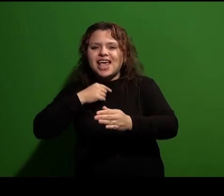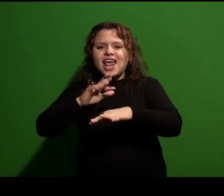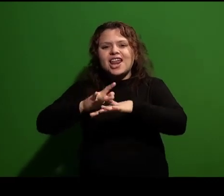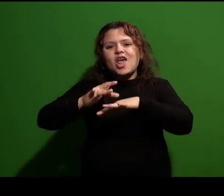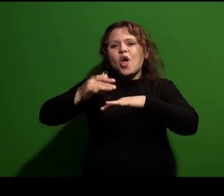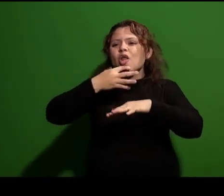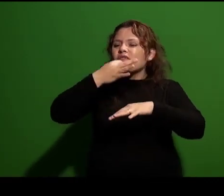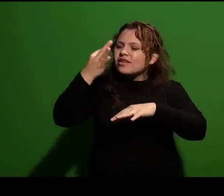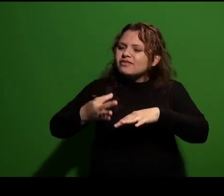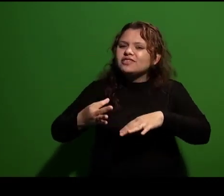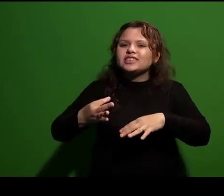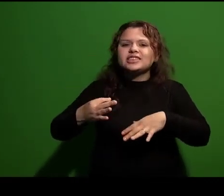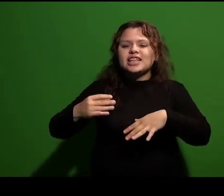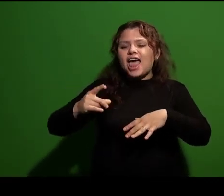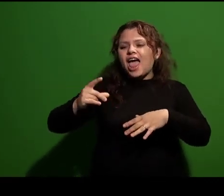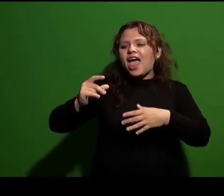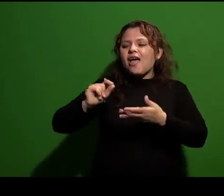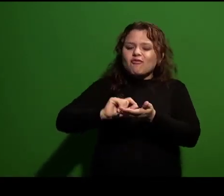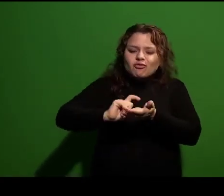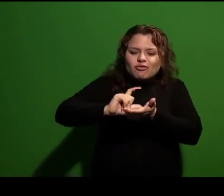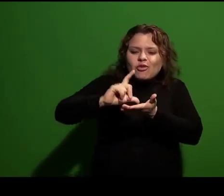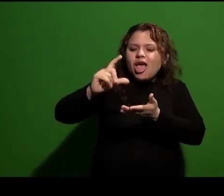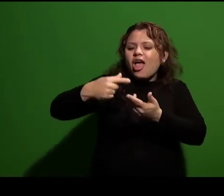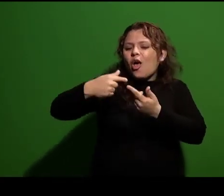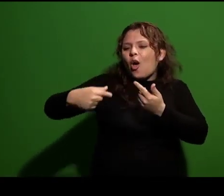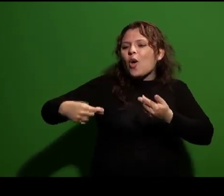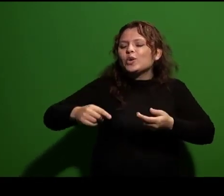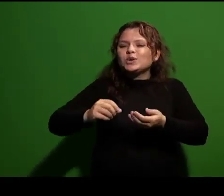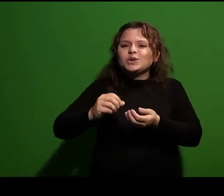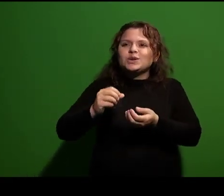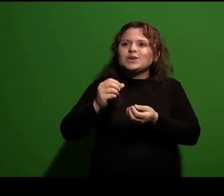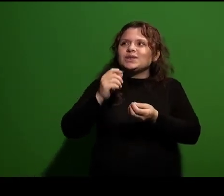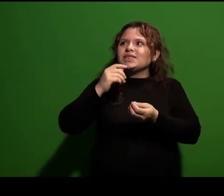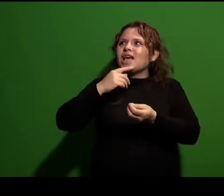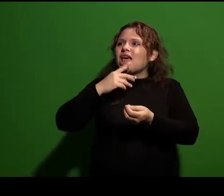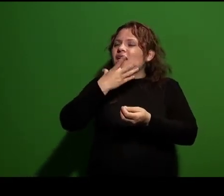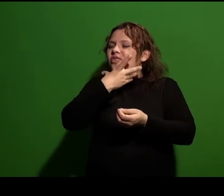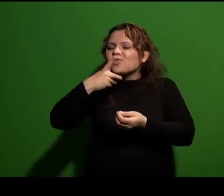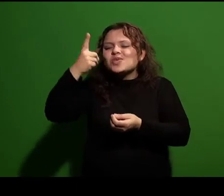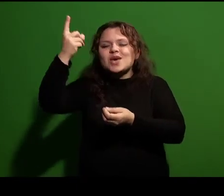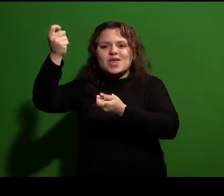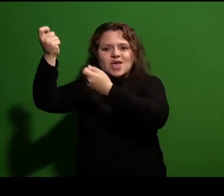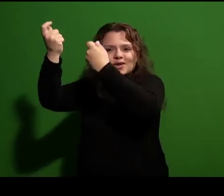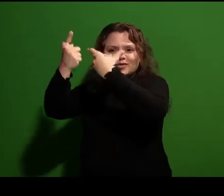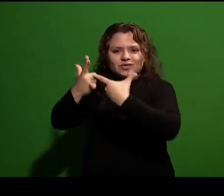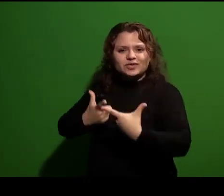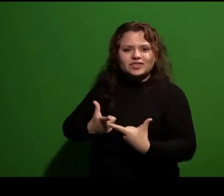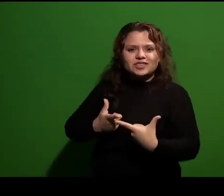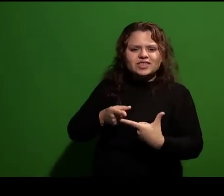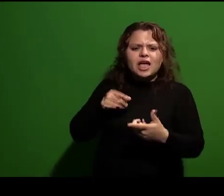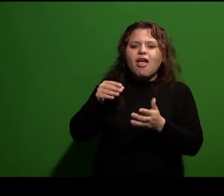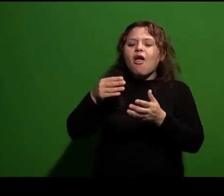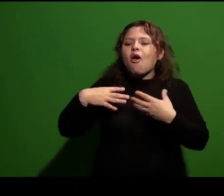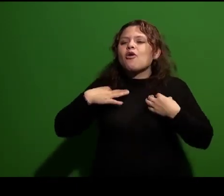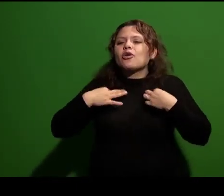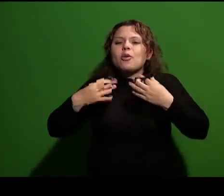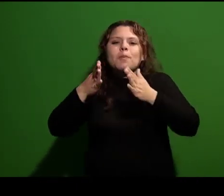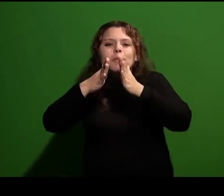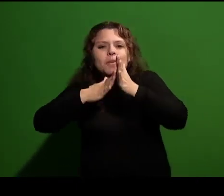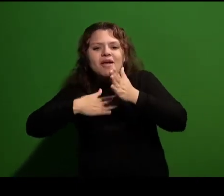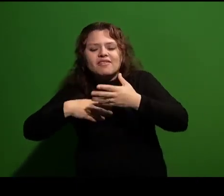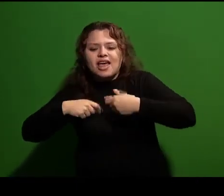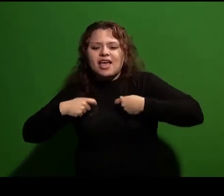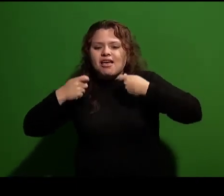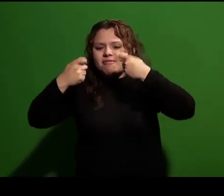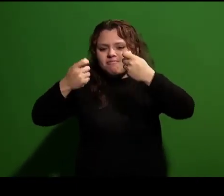y el amor, y ser ricos con tesoros celestiales. Compra de mí oro refinado en fuego para que seas rico,